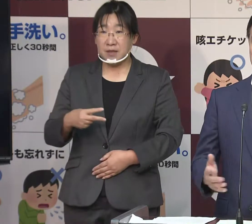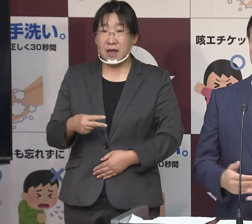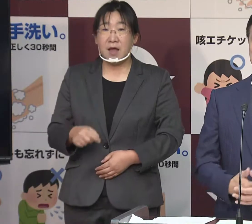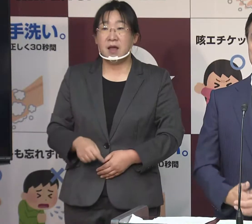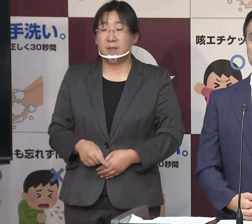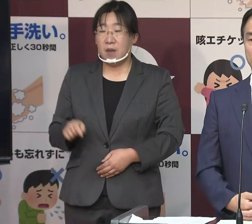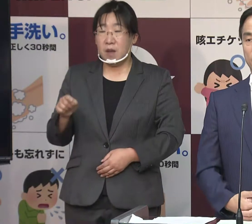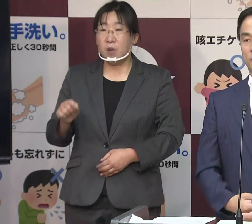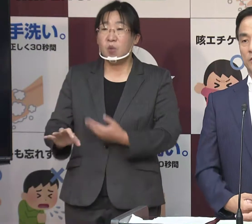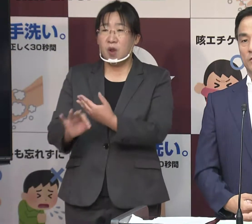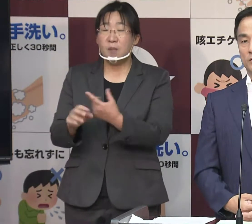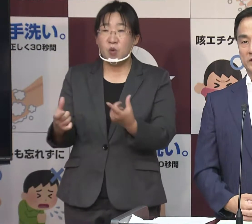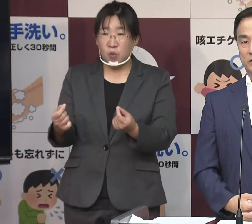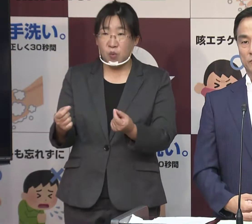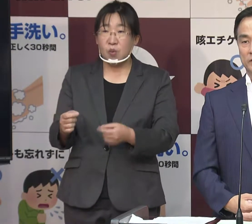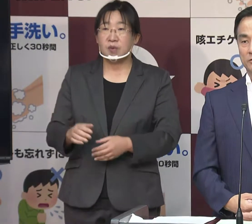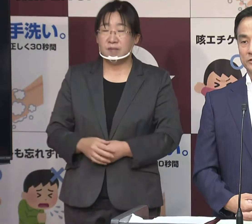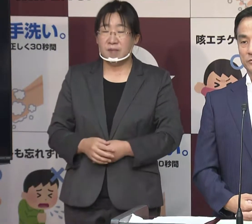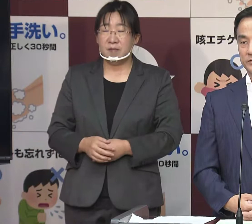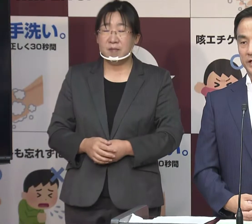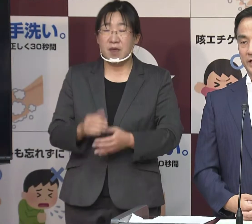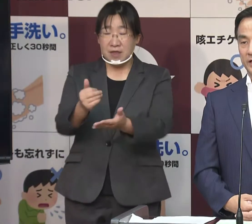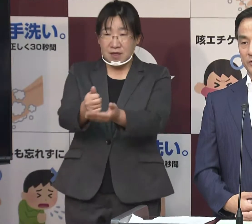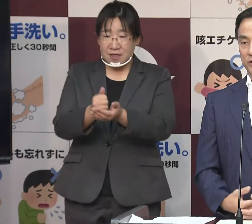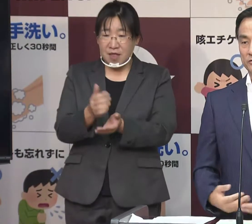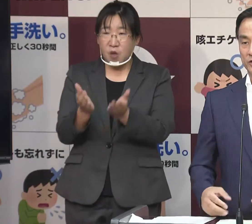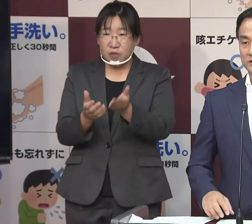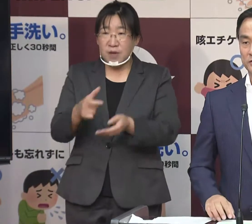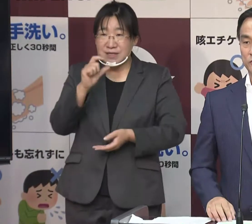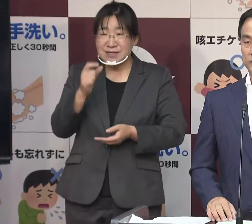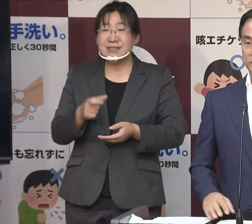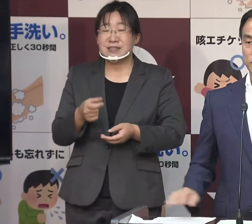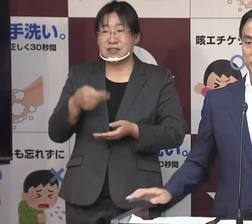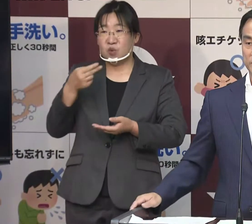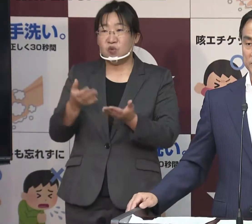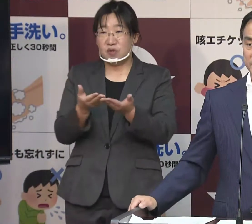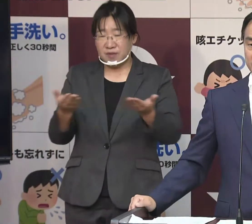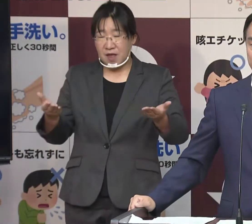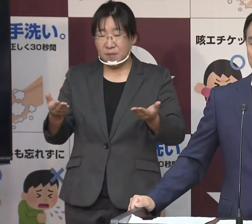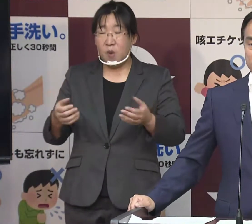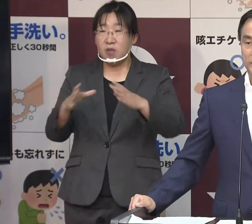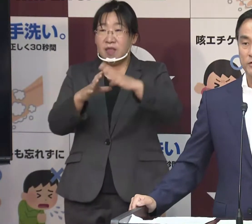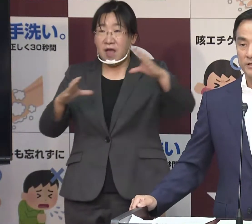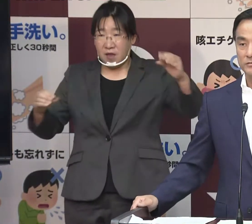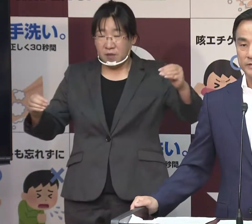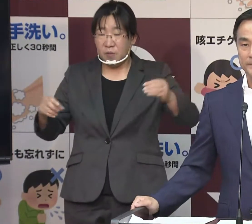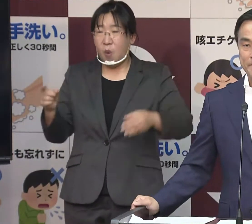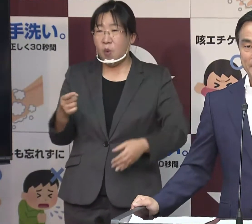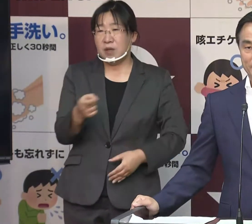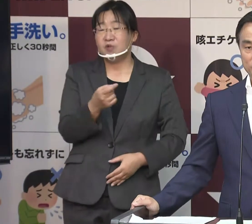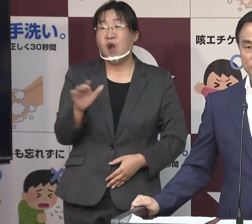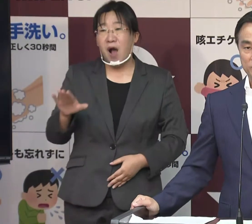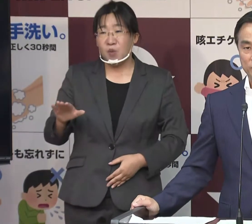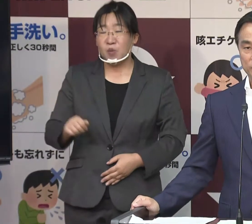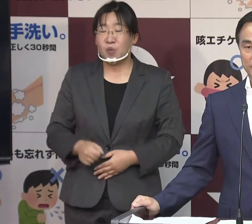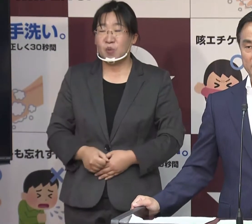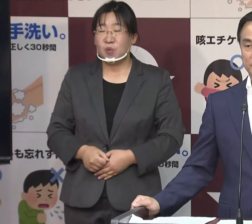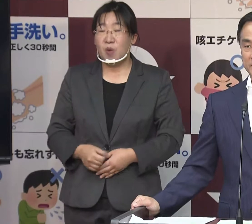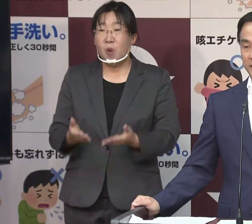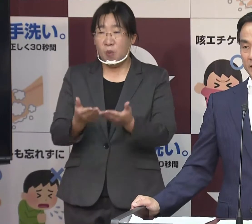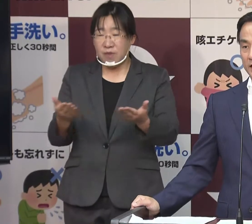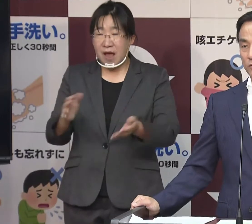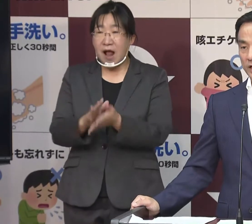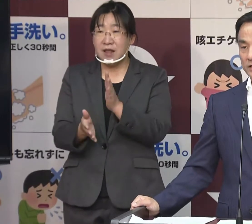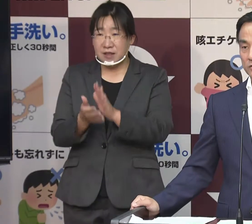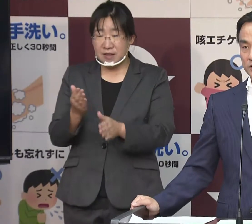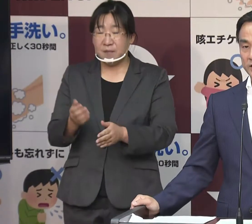ケースもそうですけれども、接待を伴う飲食店におけるクラスターというのが全国でもですね起きておりますので、まずお店の方には改め